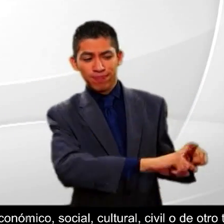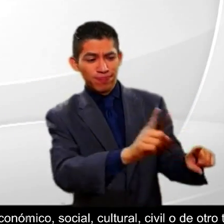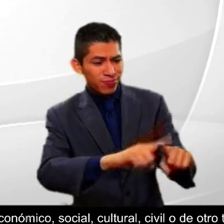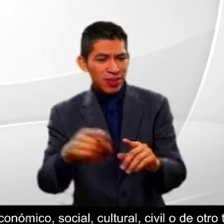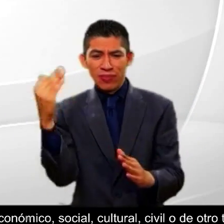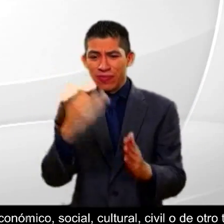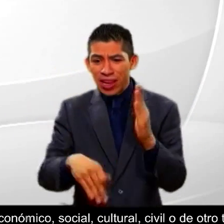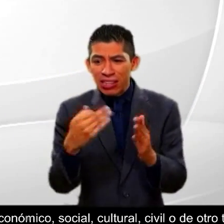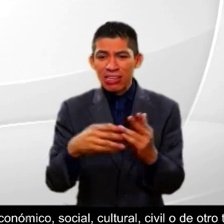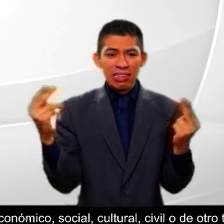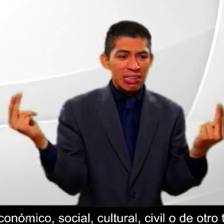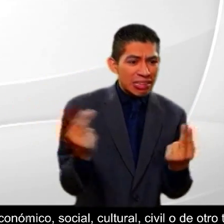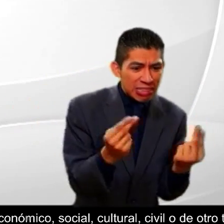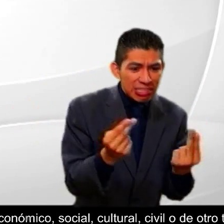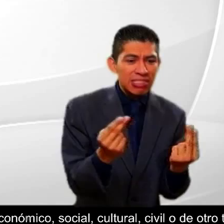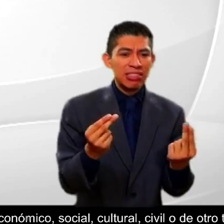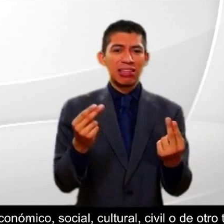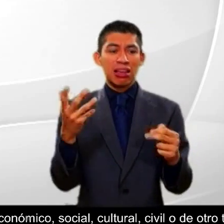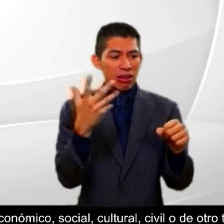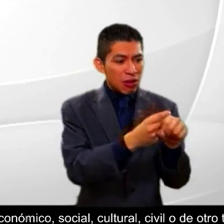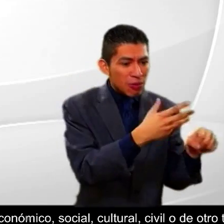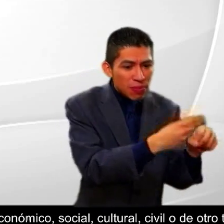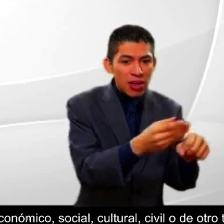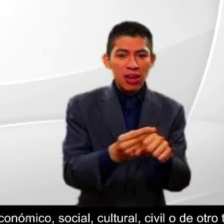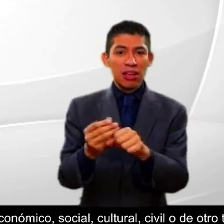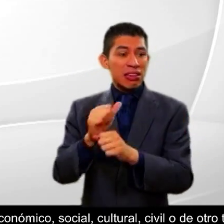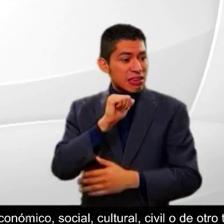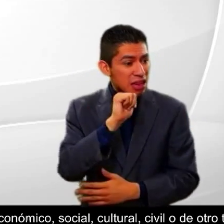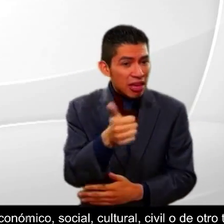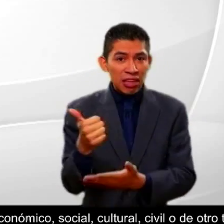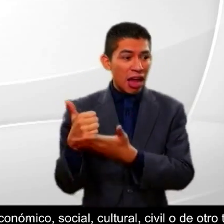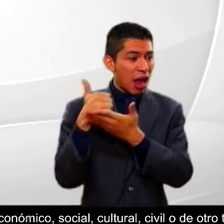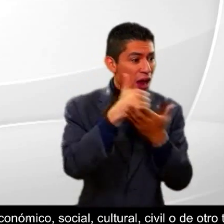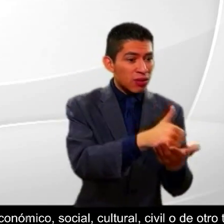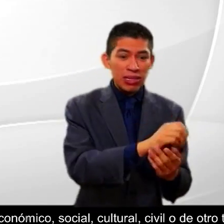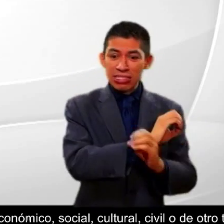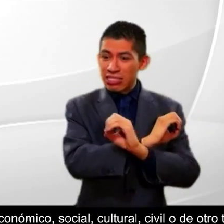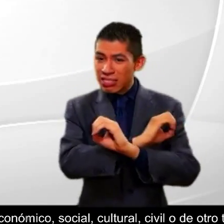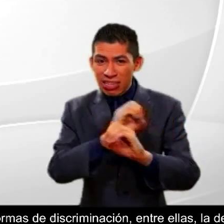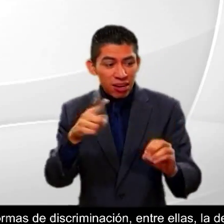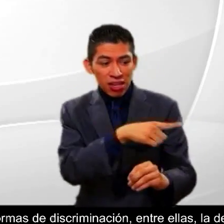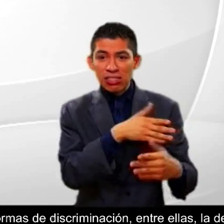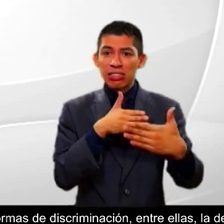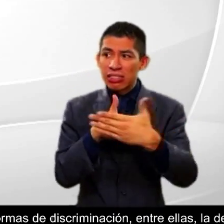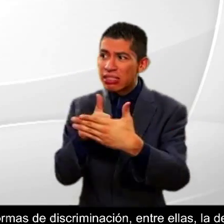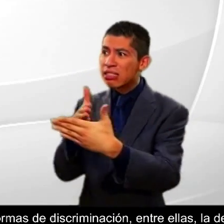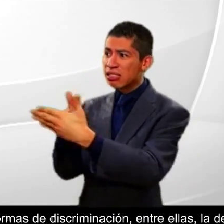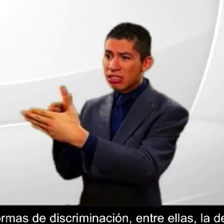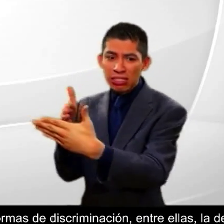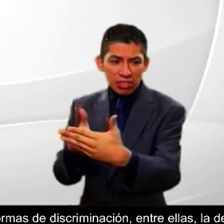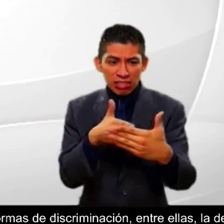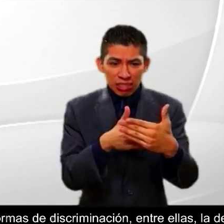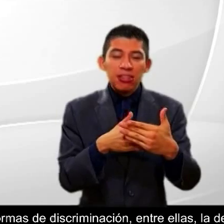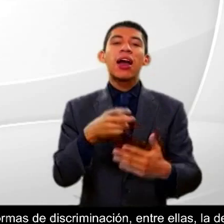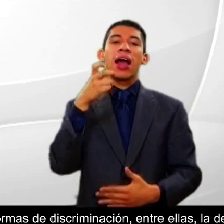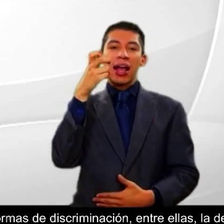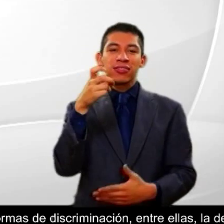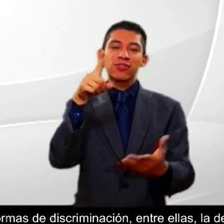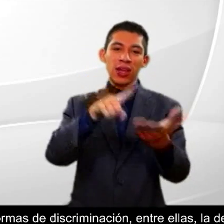económico, social, cultural, civil o de otro tipo Incluye todas las formas de discriminación, entre ellas